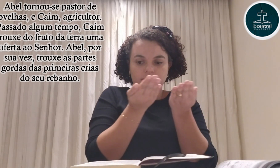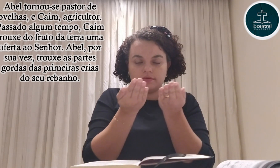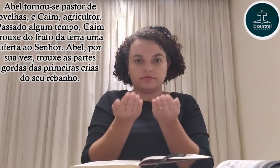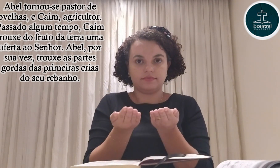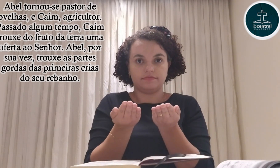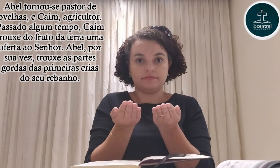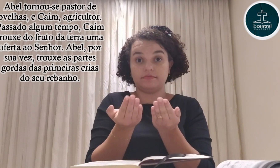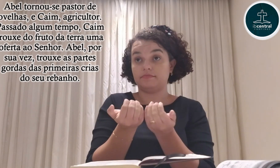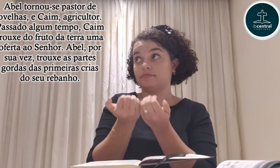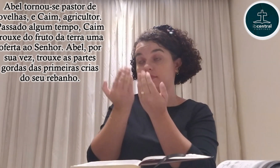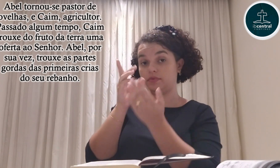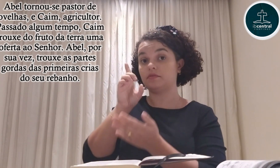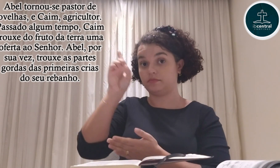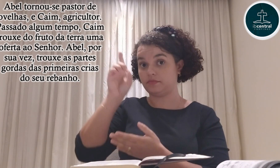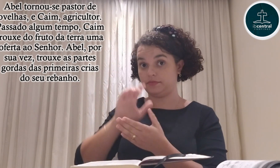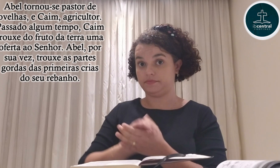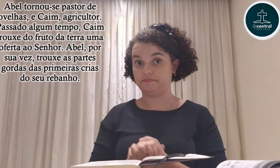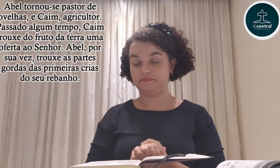uma oferta ao Senhor.